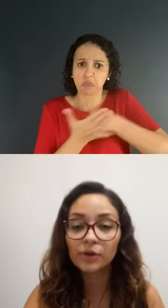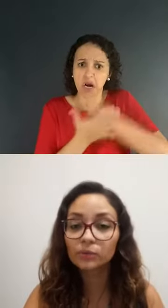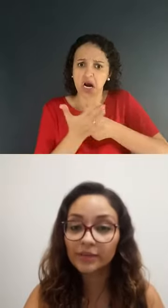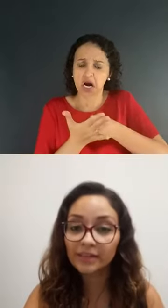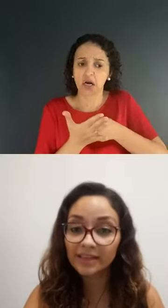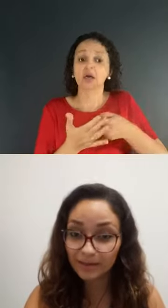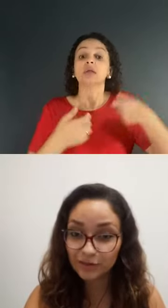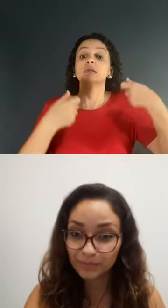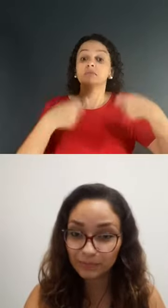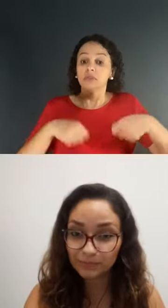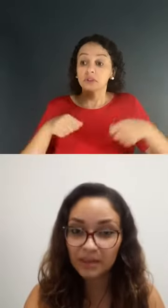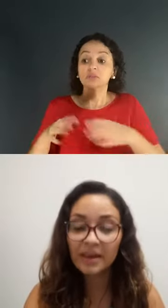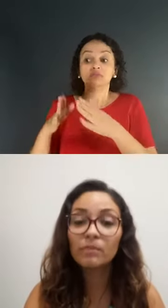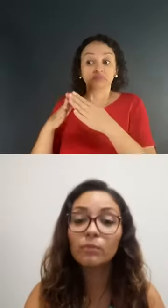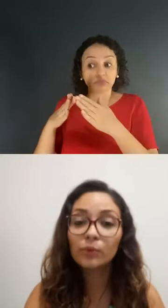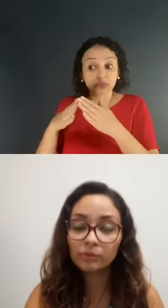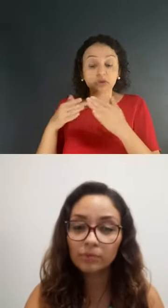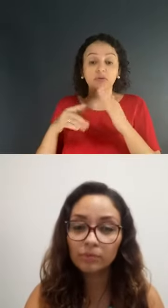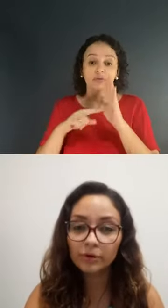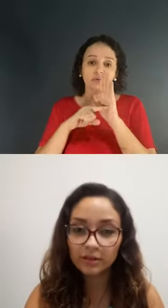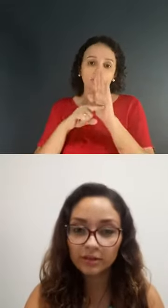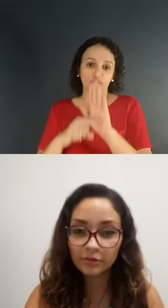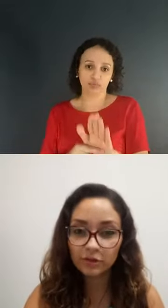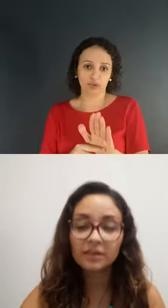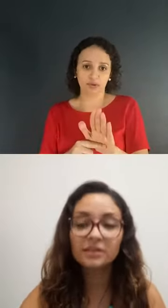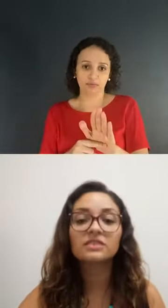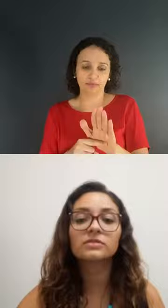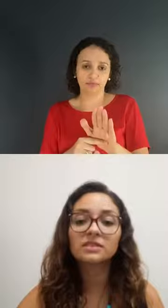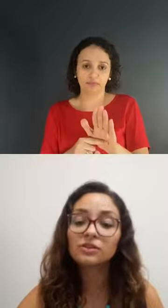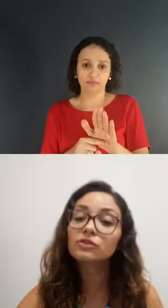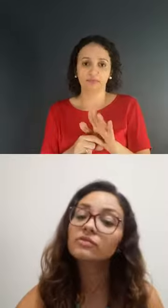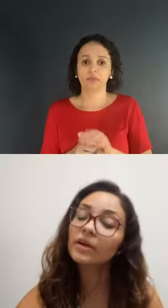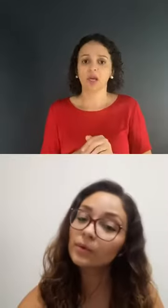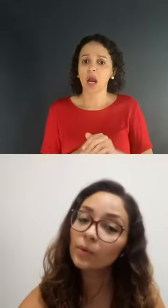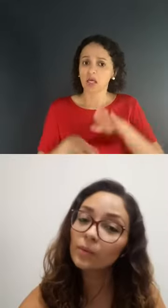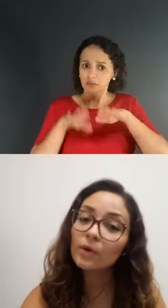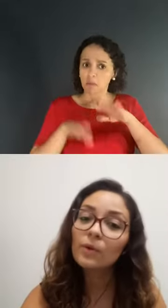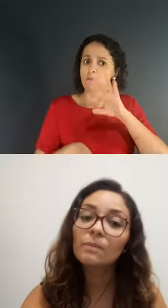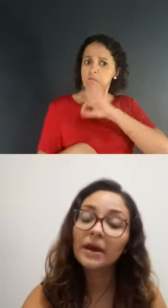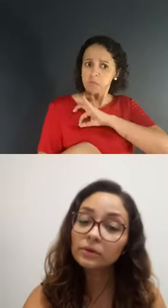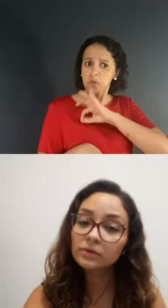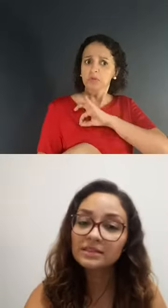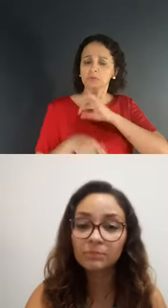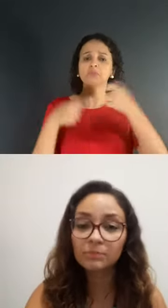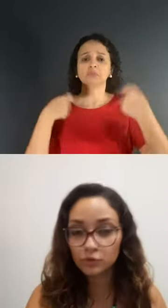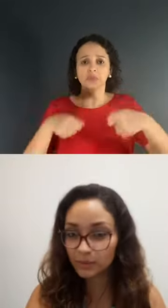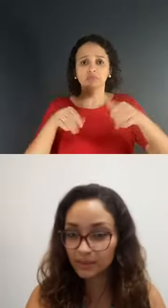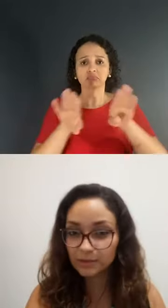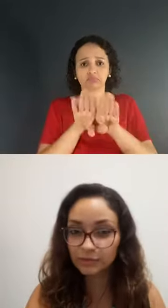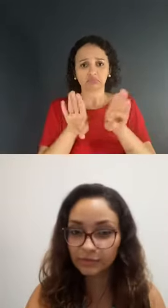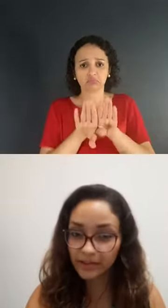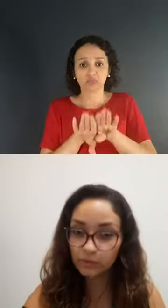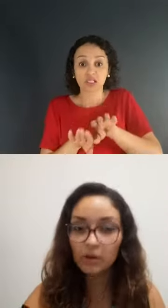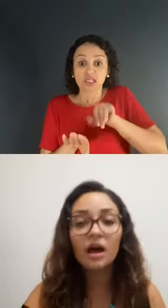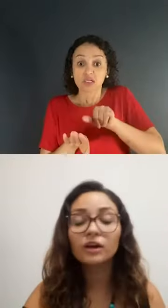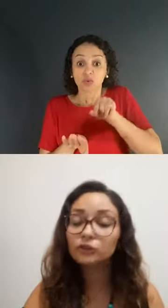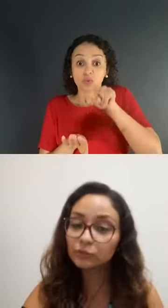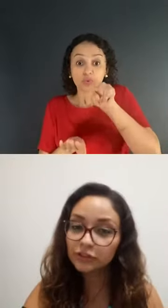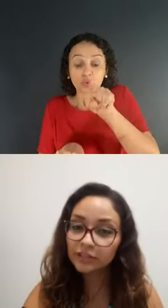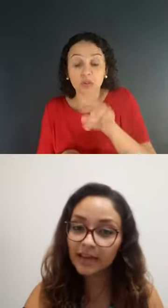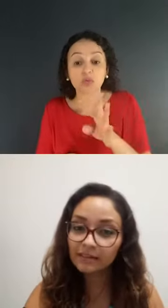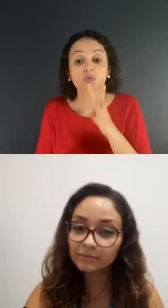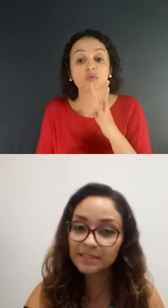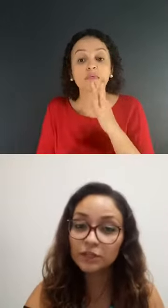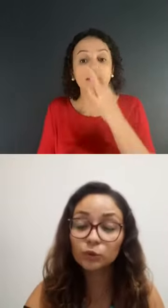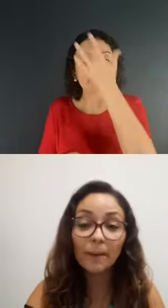procurar uma autoridade. É muito importante. E se você estiver perto dessa pessoa que está sofrendo,